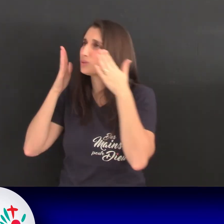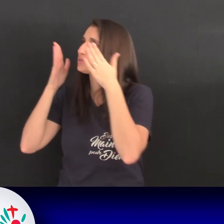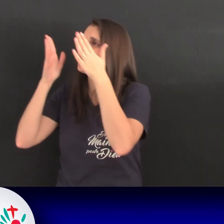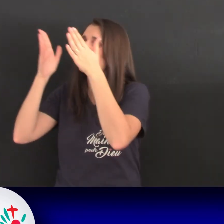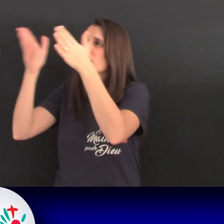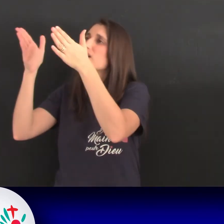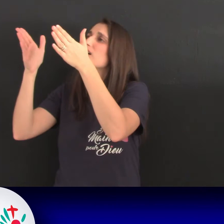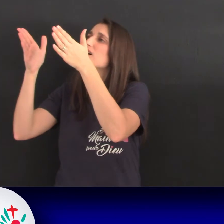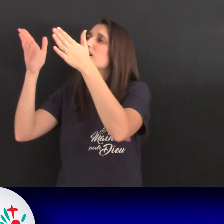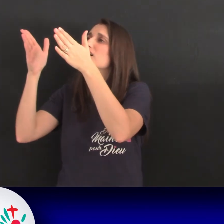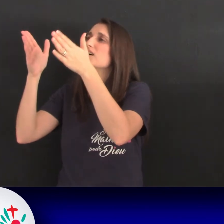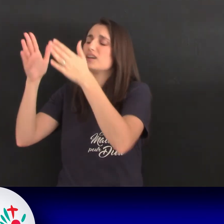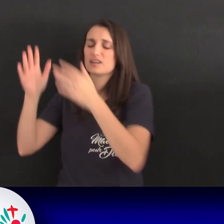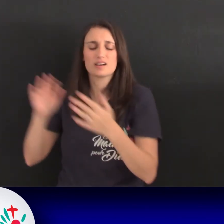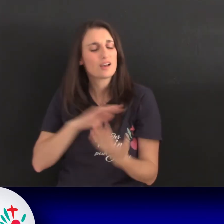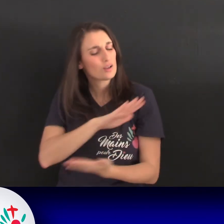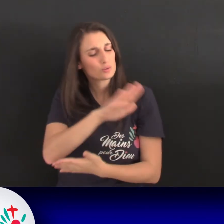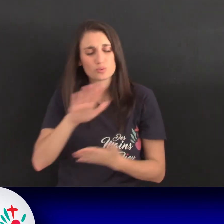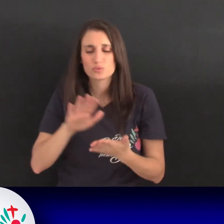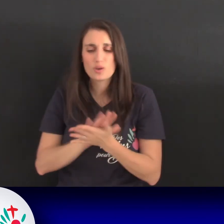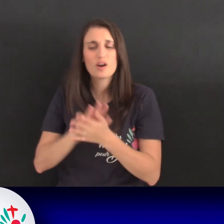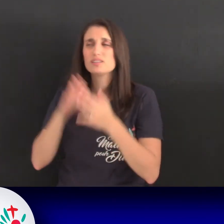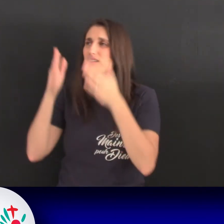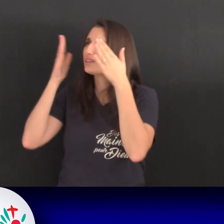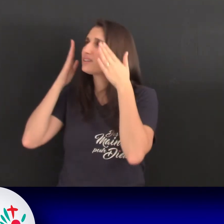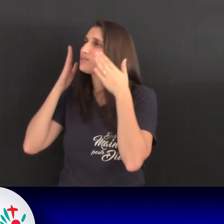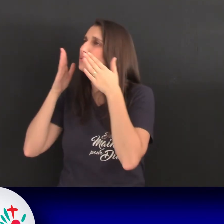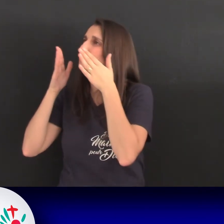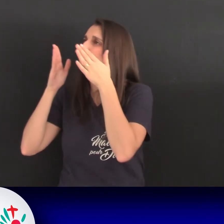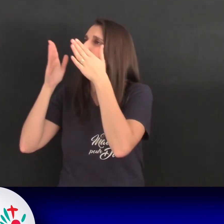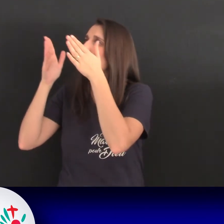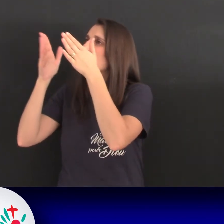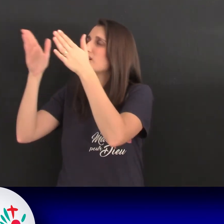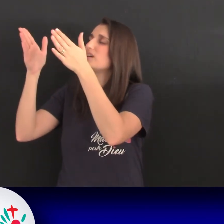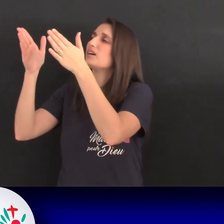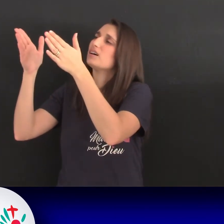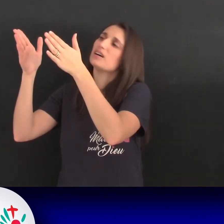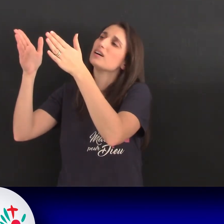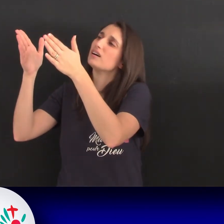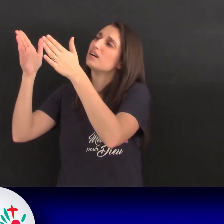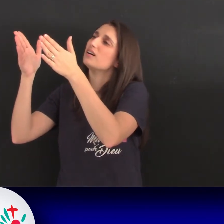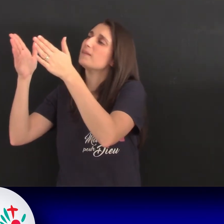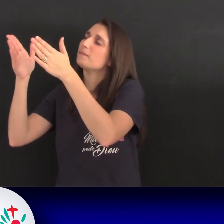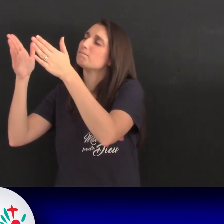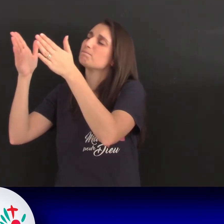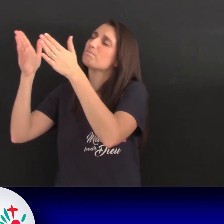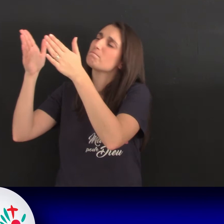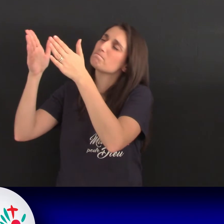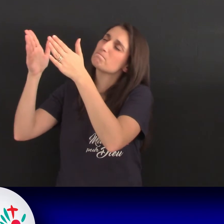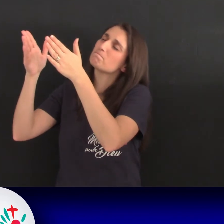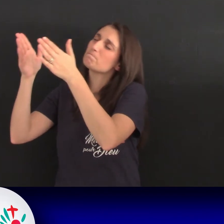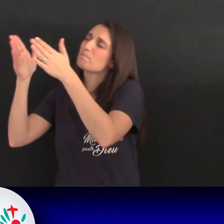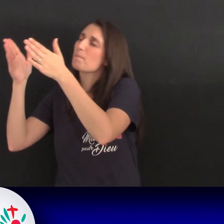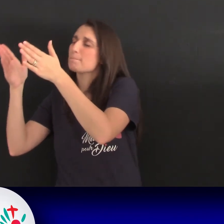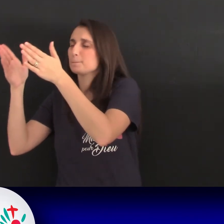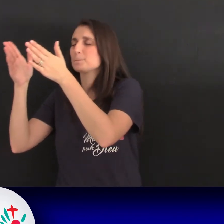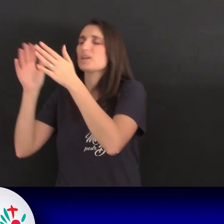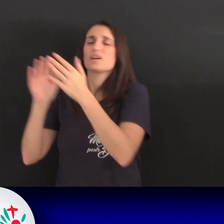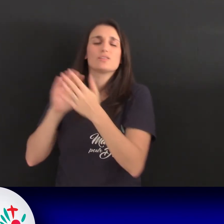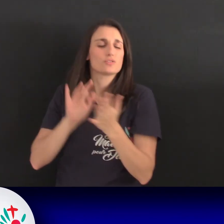Centré sur toi, centrons tout sur notre Dieu, centré sur toi, centrons tout sur Christ,